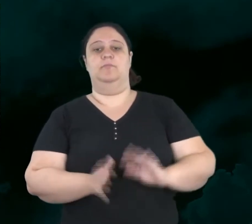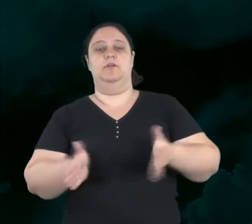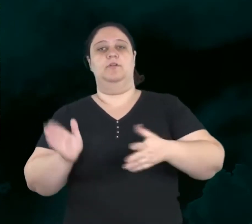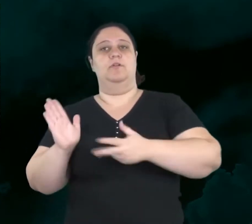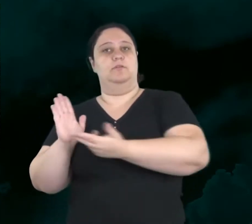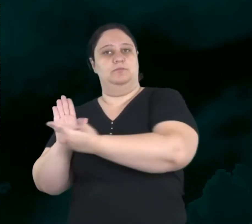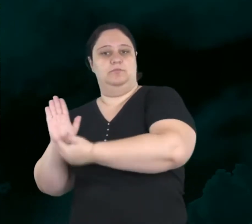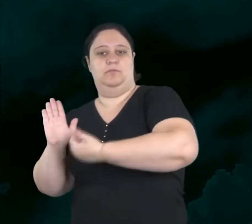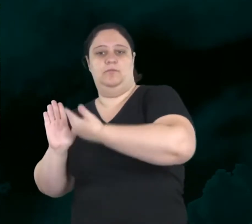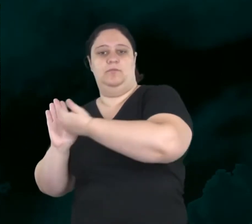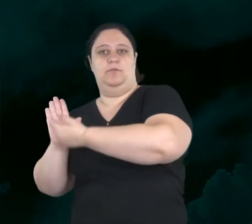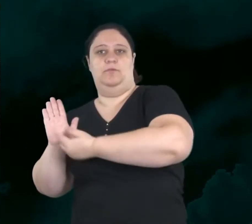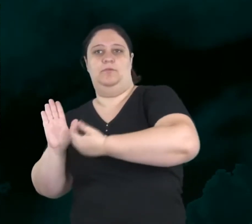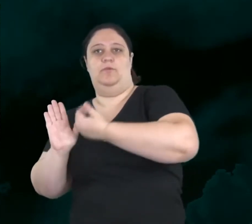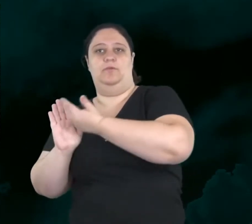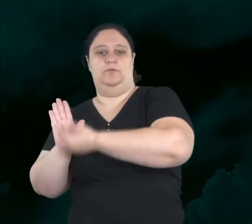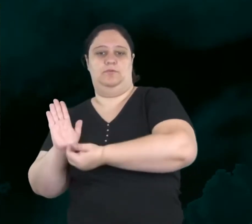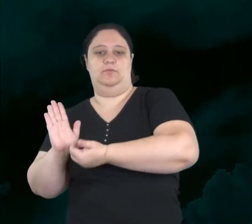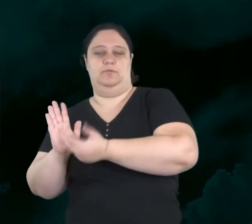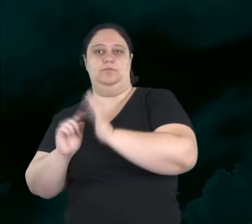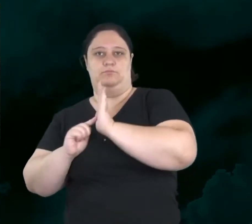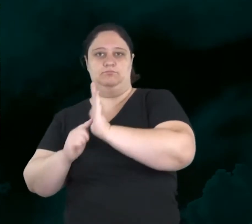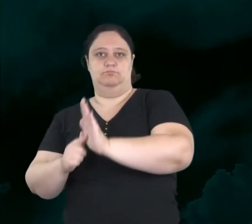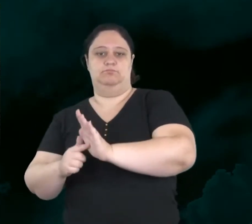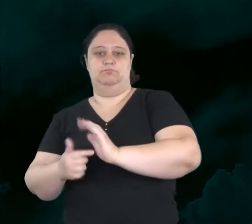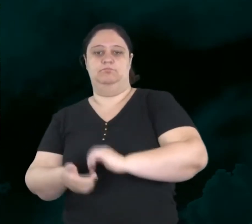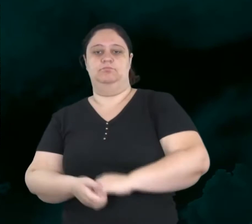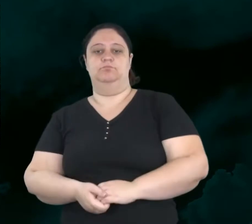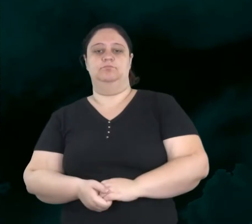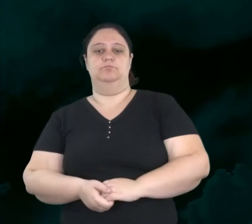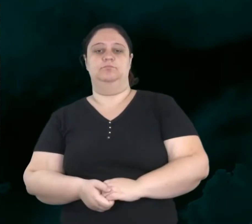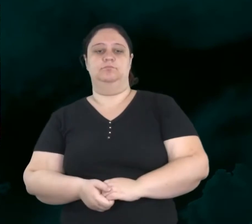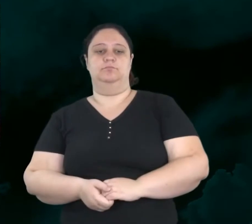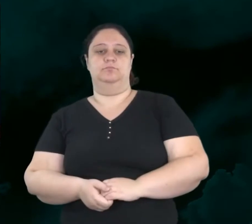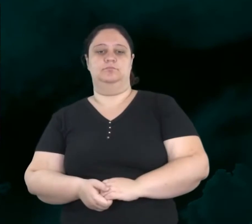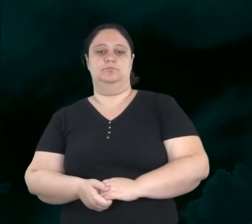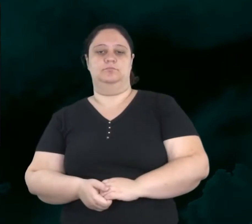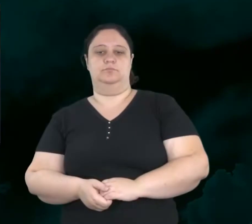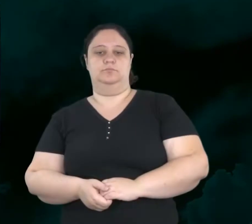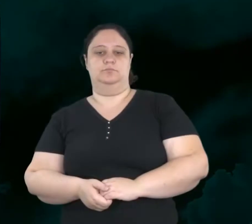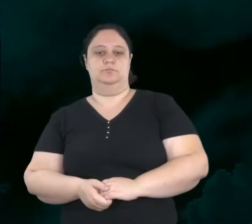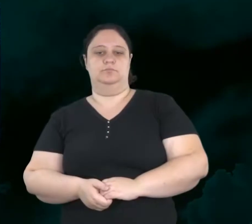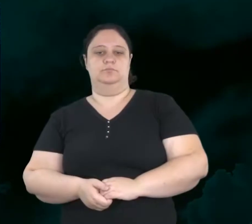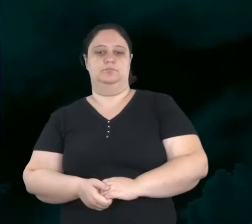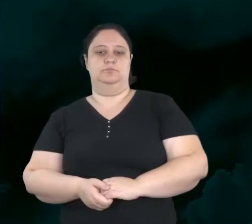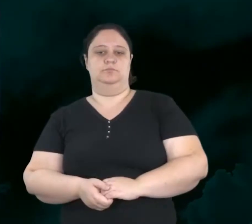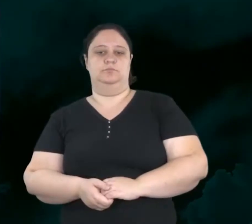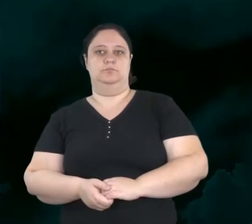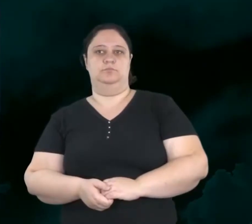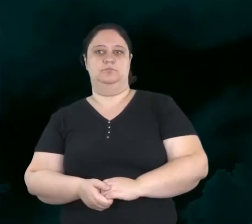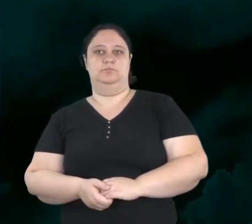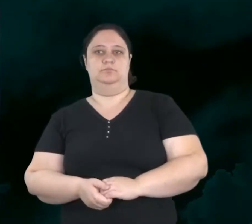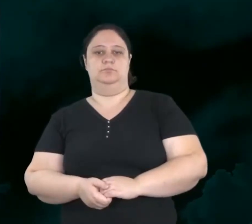para a ilustração que eu fiz, né? A palavra de